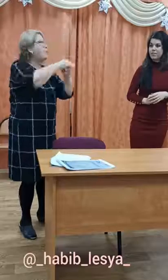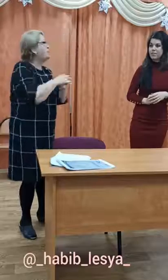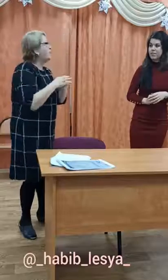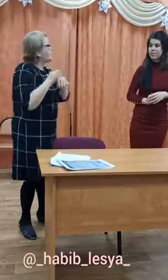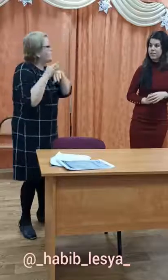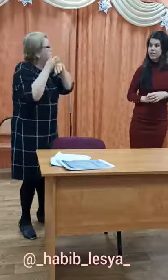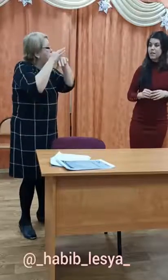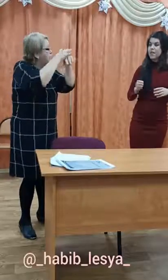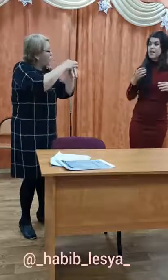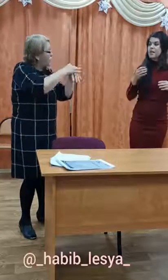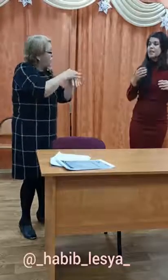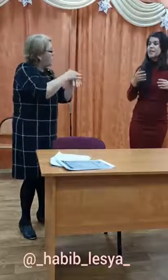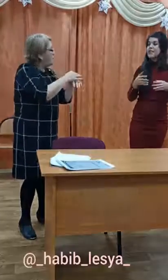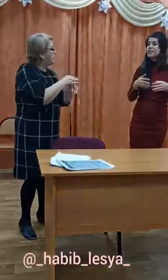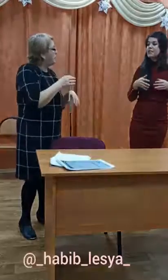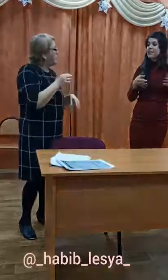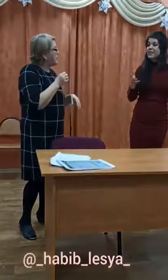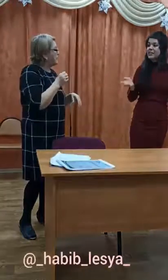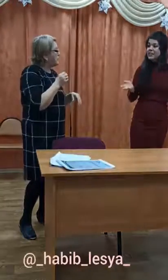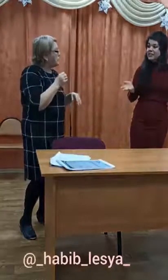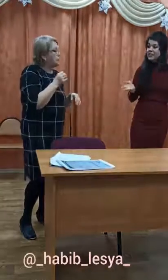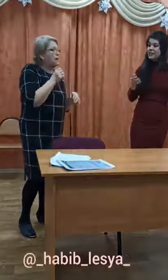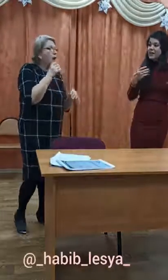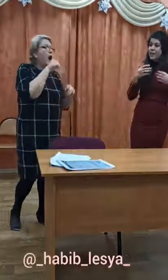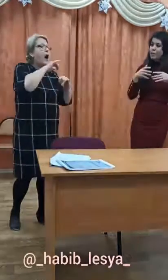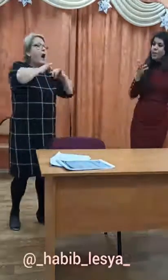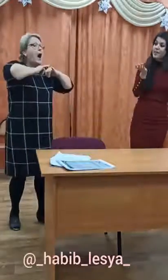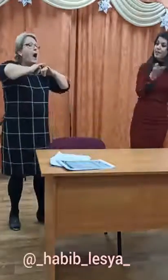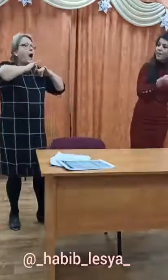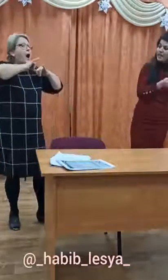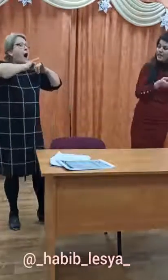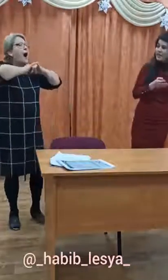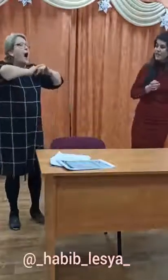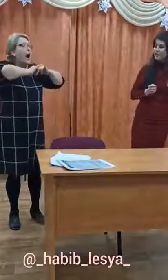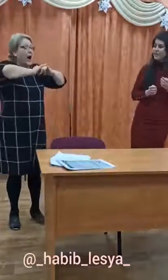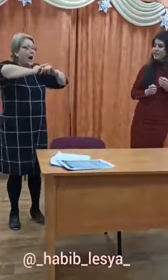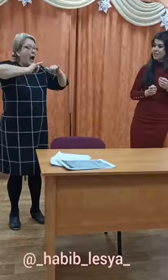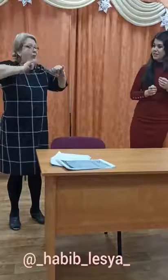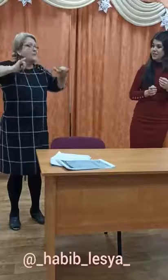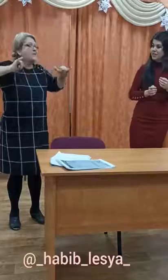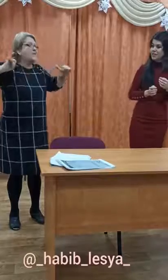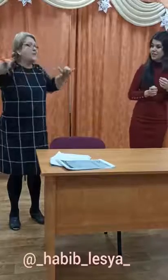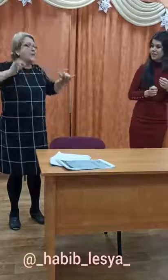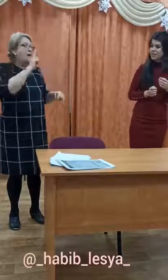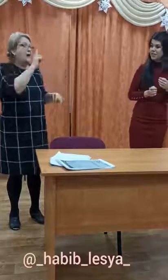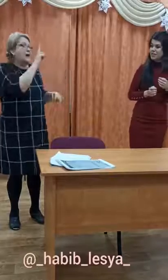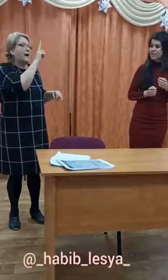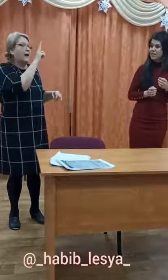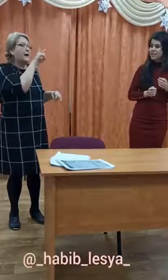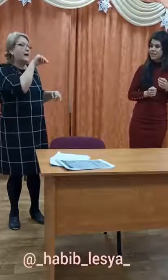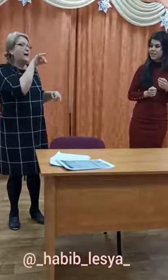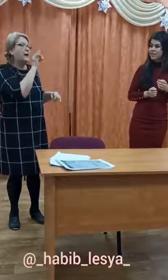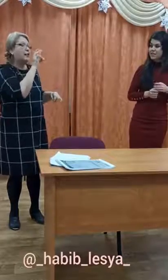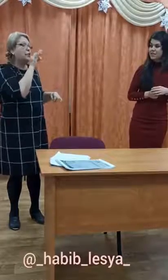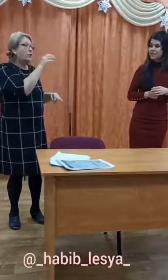Два человека привел. За развитие клиентской сети нам компания платит. Развитие клиентов,